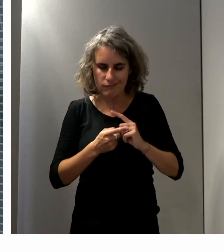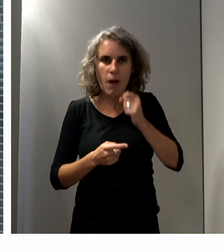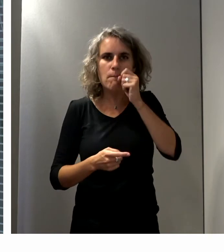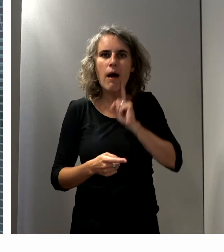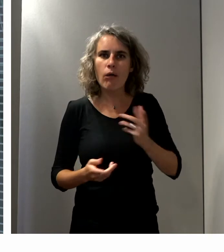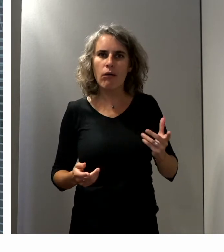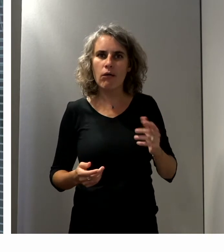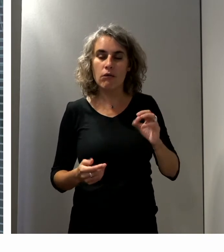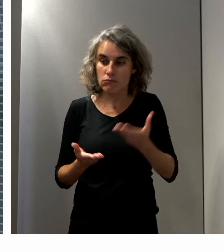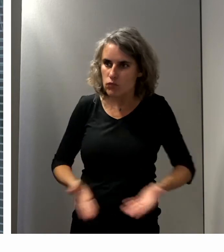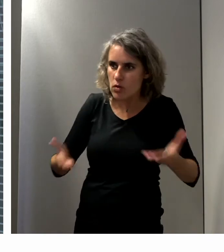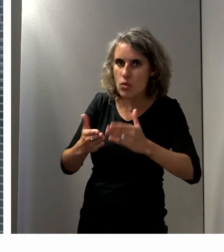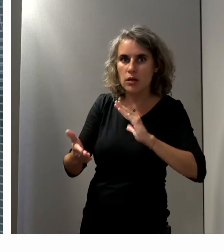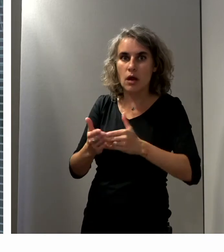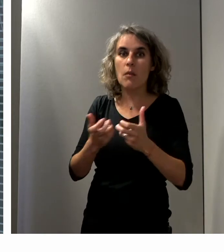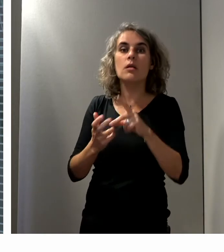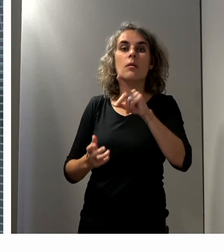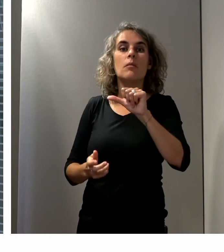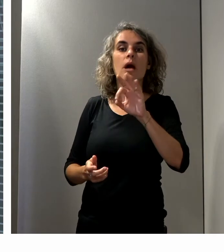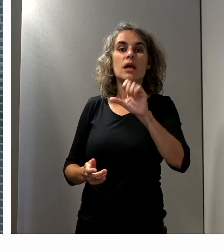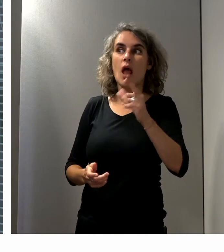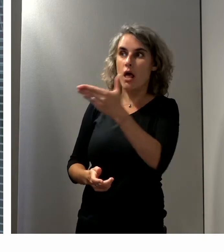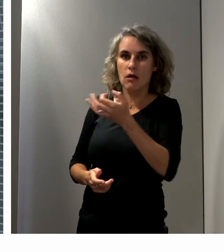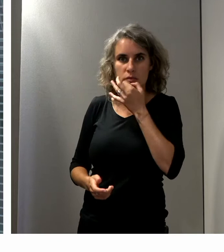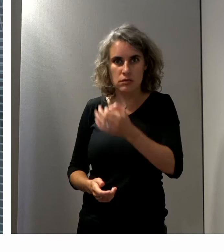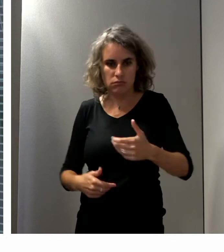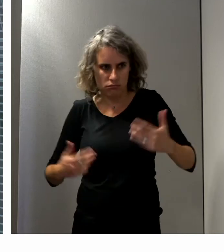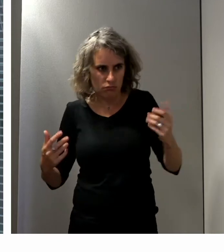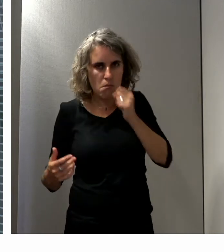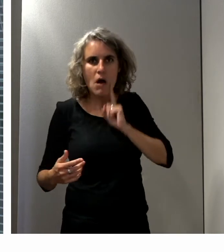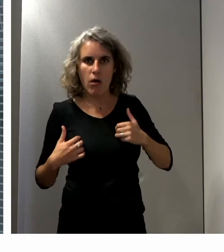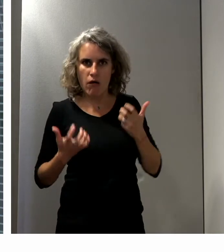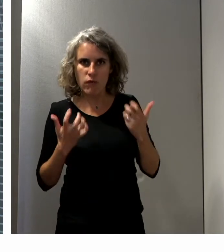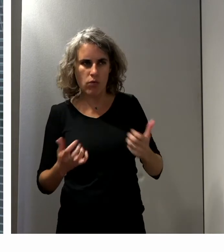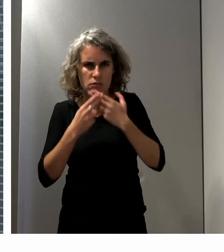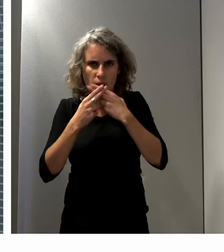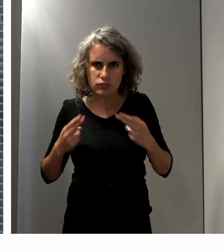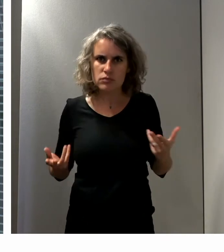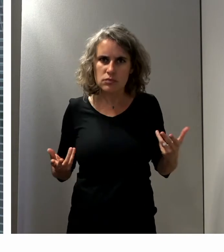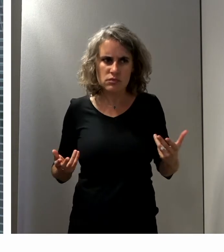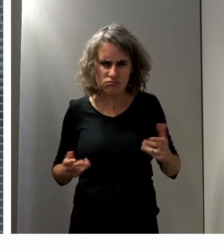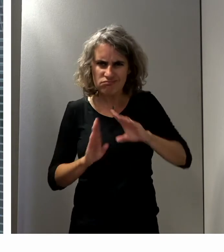suis en situation de handicap. Catel le disait, on peut être parent. Aujourd'hui, il faut lever ce tabou-là. La